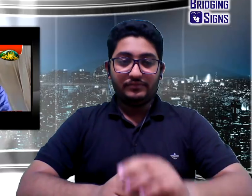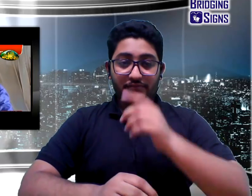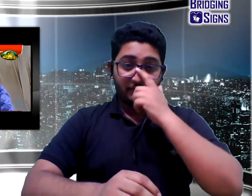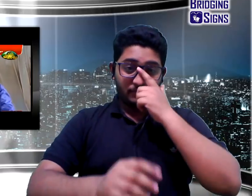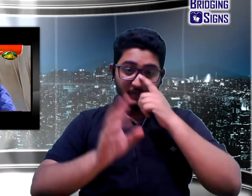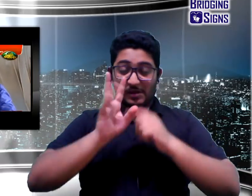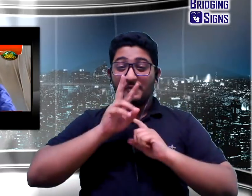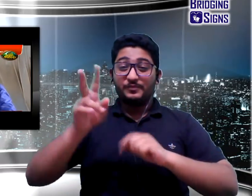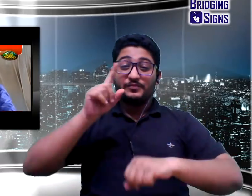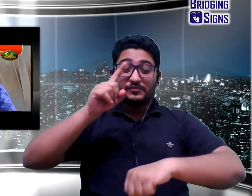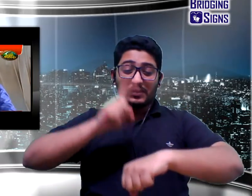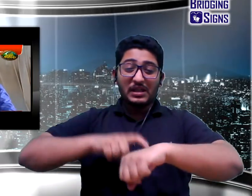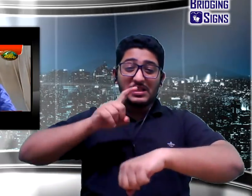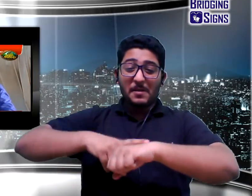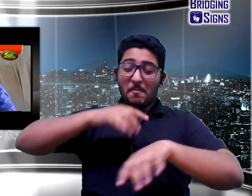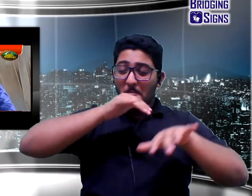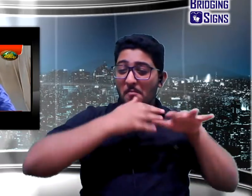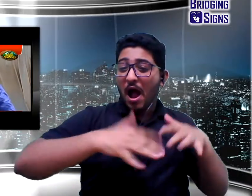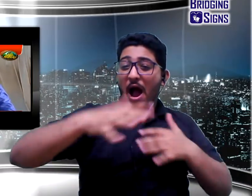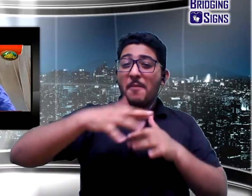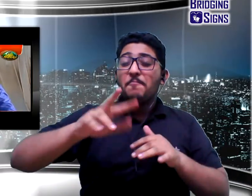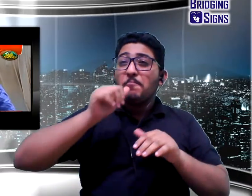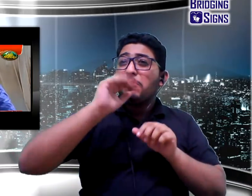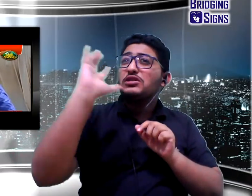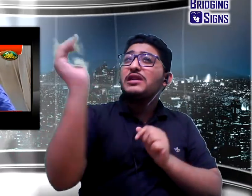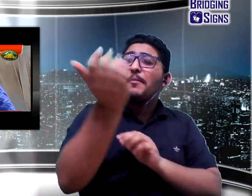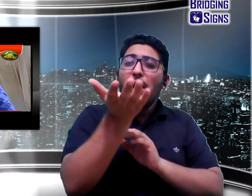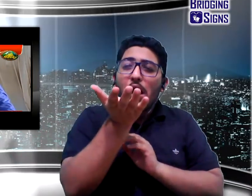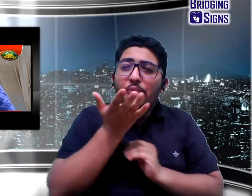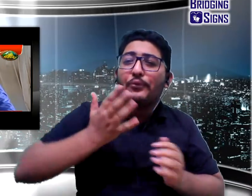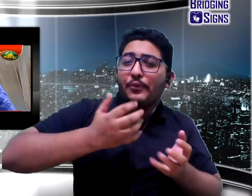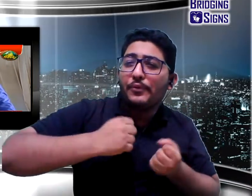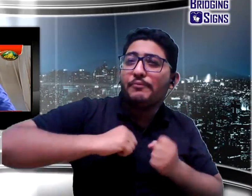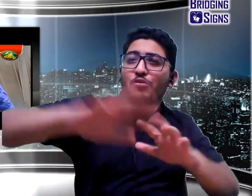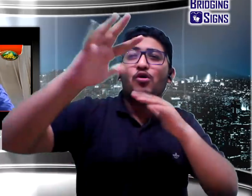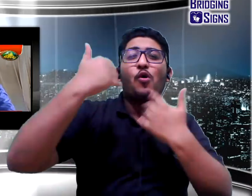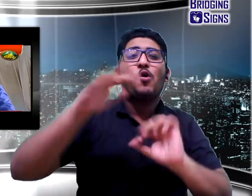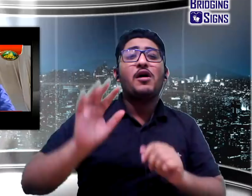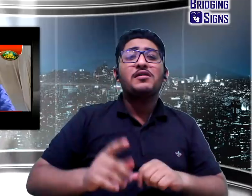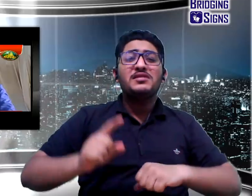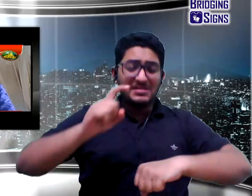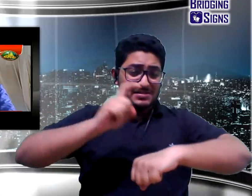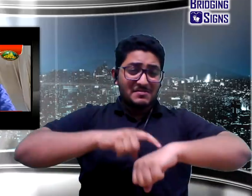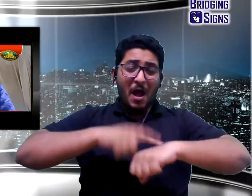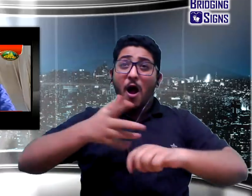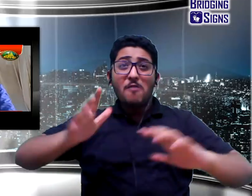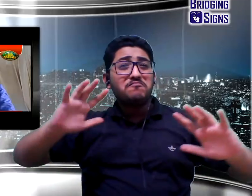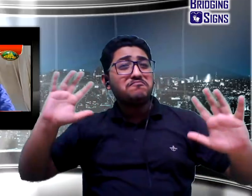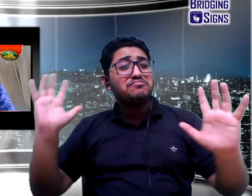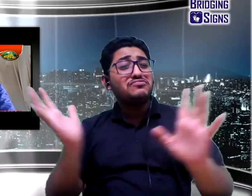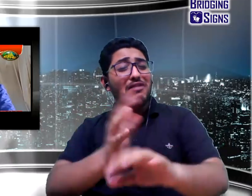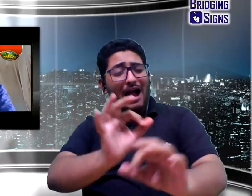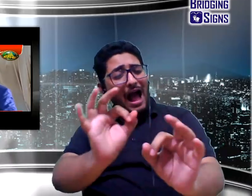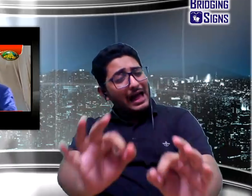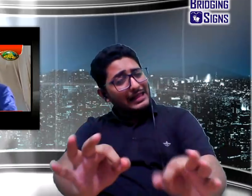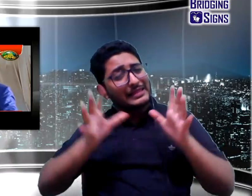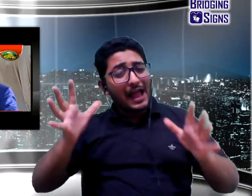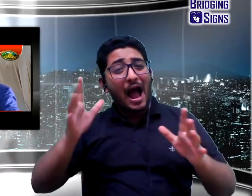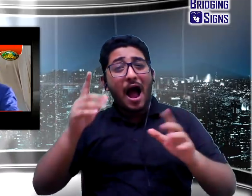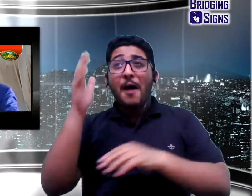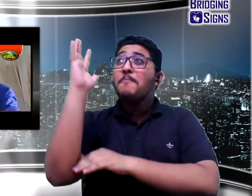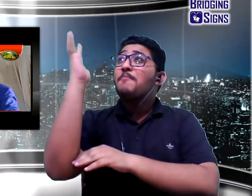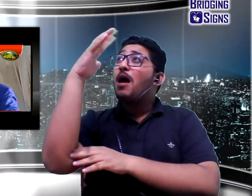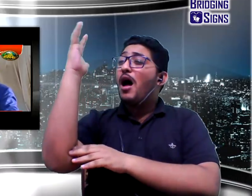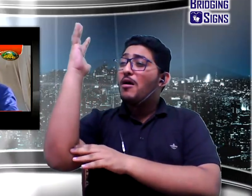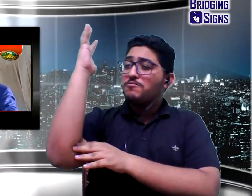है समय नदी की बाढ़ के अक्सर सब बह जाया करते हैं, है समय बड़ा तूफान प्रबल पर्वत भी